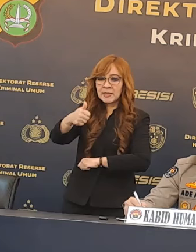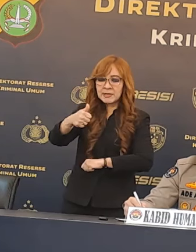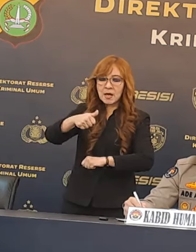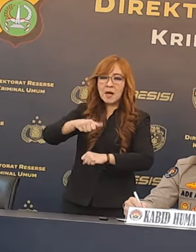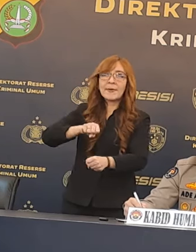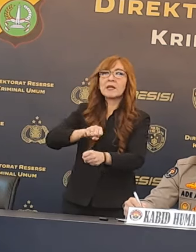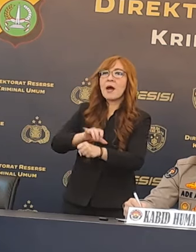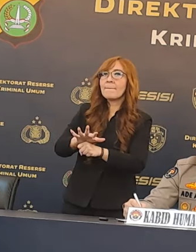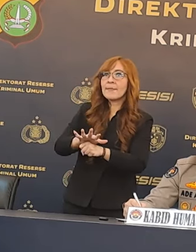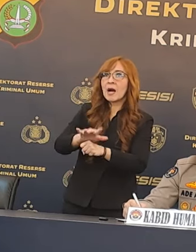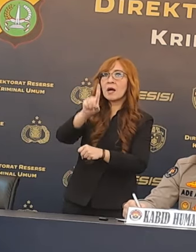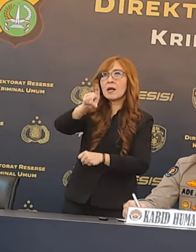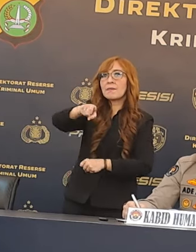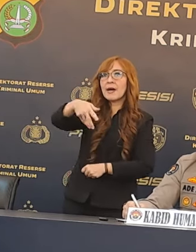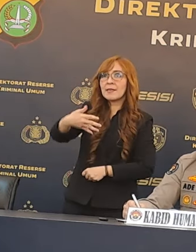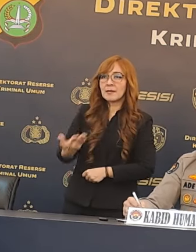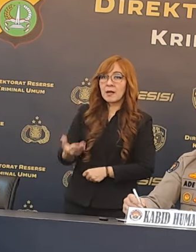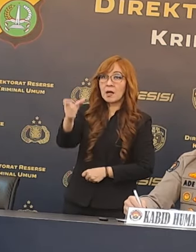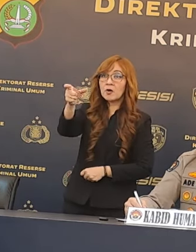kematian orang karena kelalaiannya,